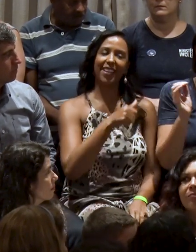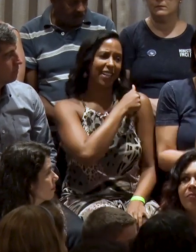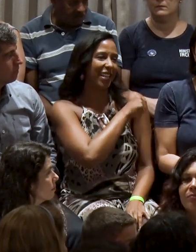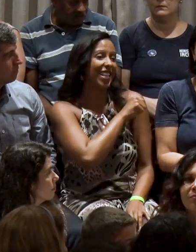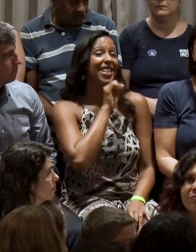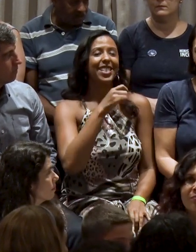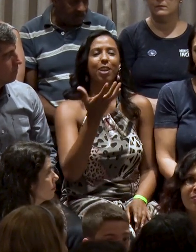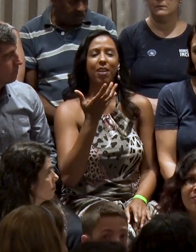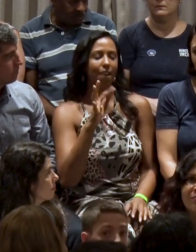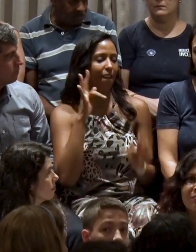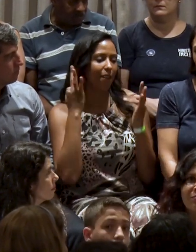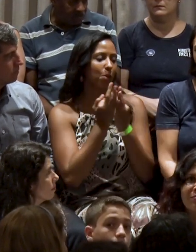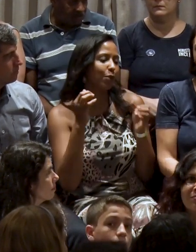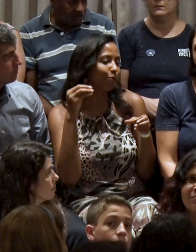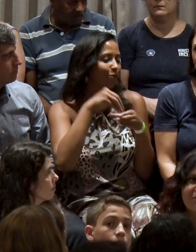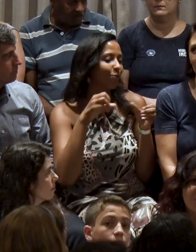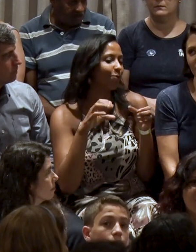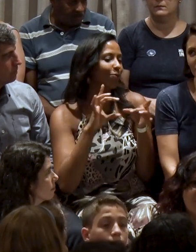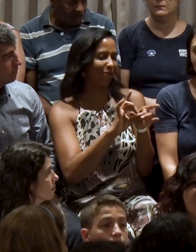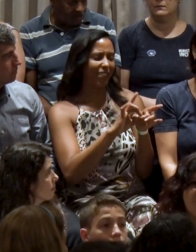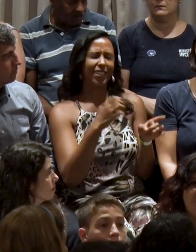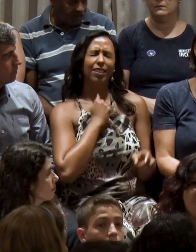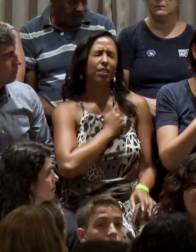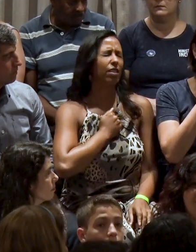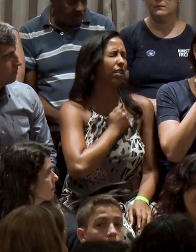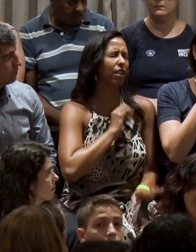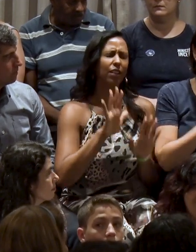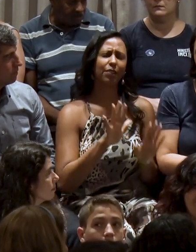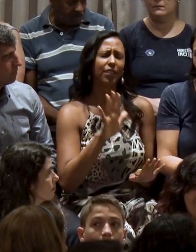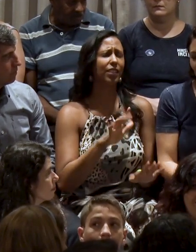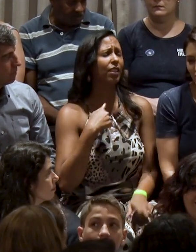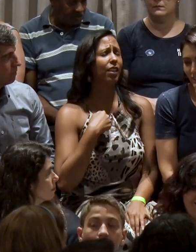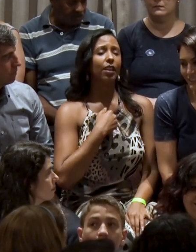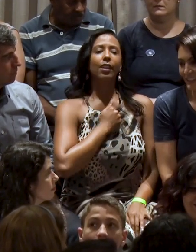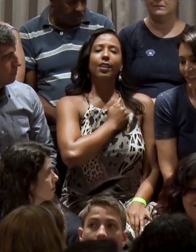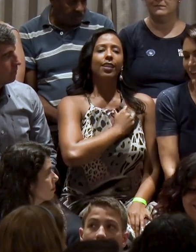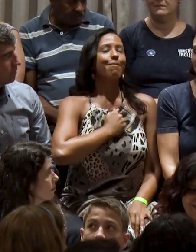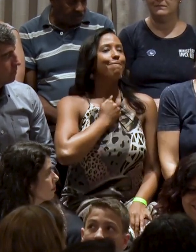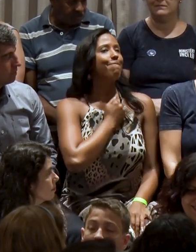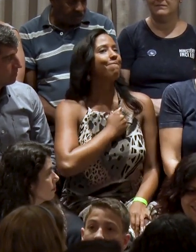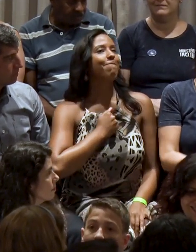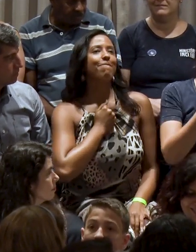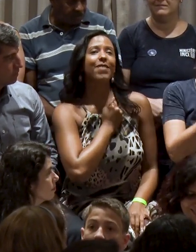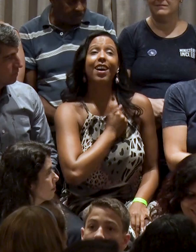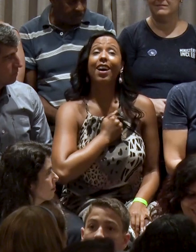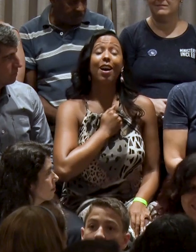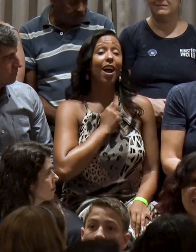esse momento com a minha família, eu sinto muita saudade deles, tem dia que eu tenho muita nostalgia em casa, apesar de ter os meus amigos surdos